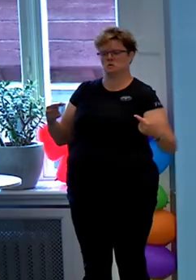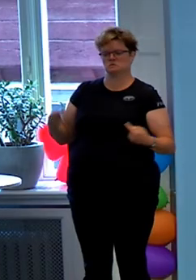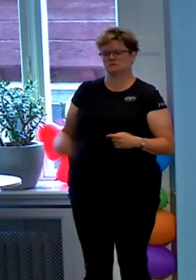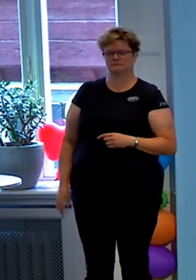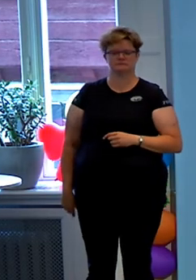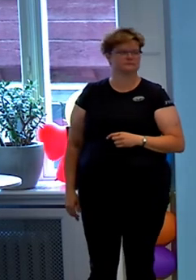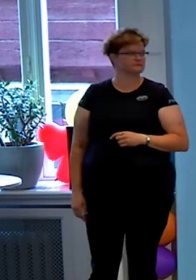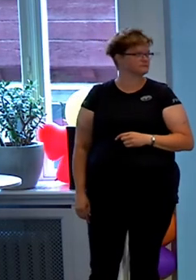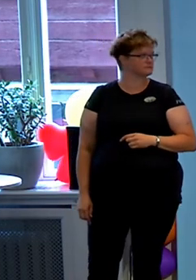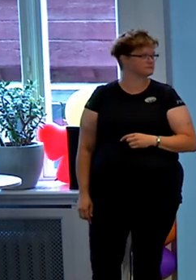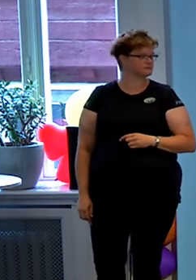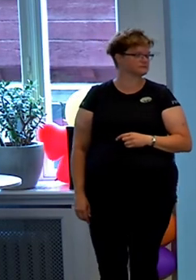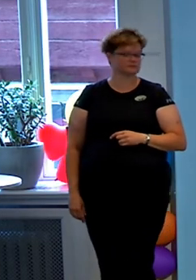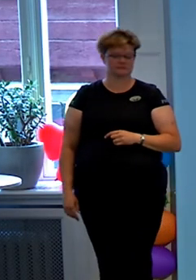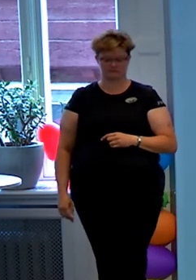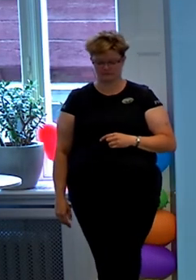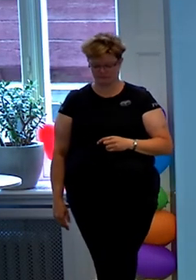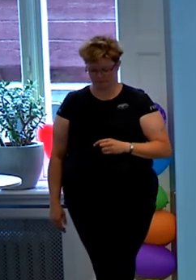Ja,